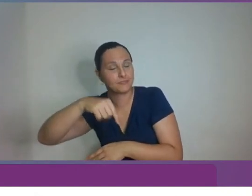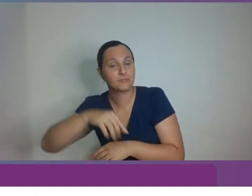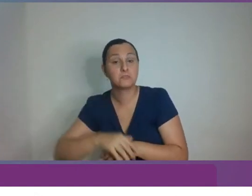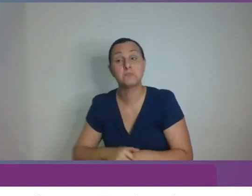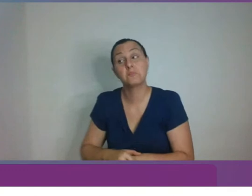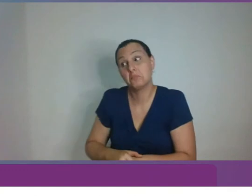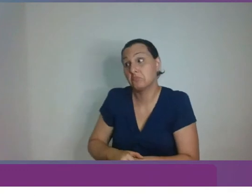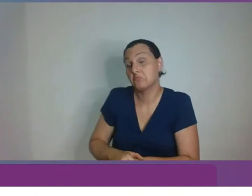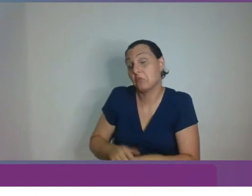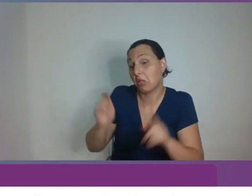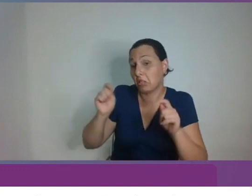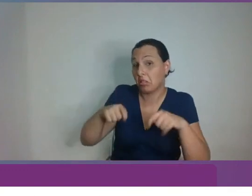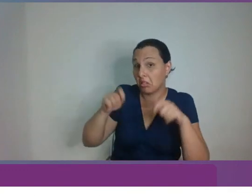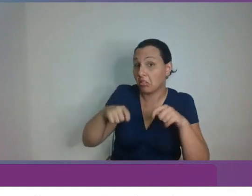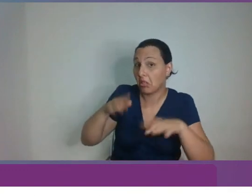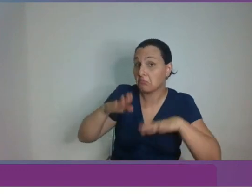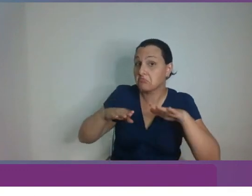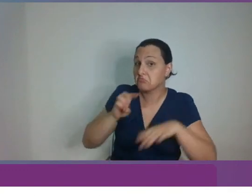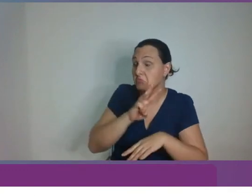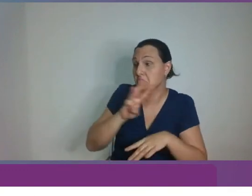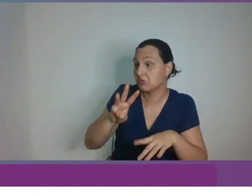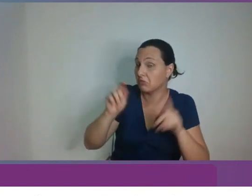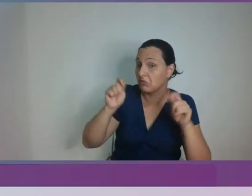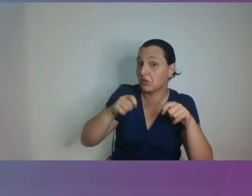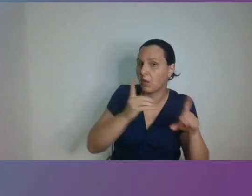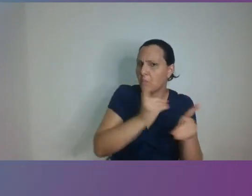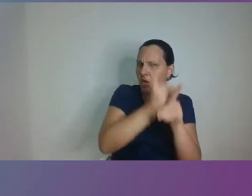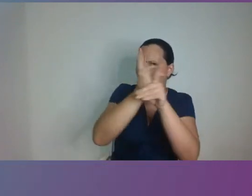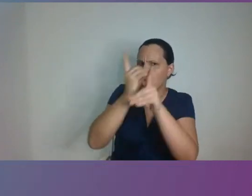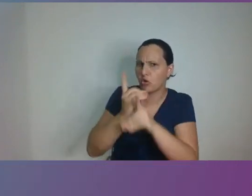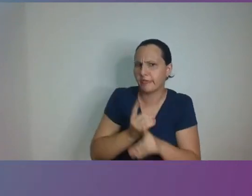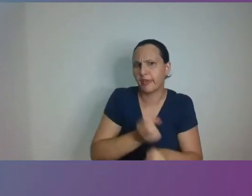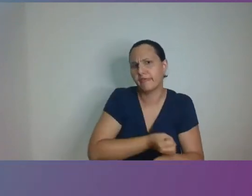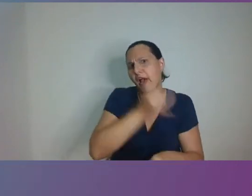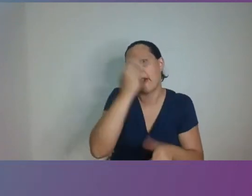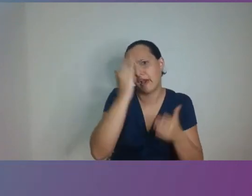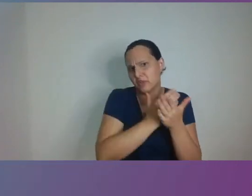encontrei esse livro em 2014, como eu falei para vocês, e foi difícil de achar. O